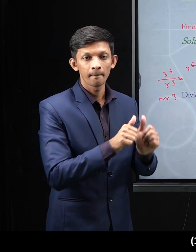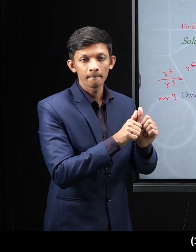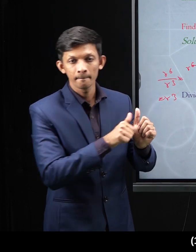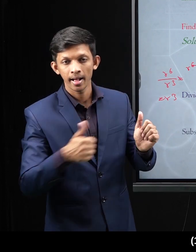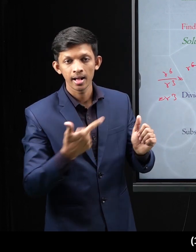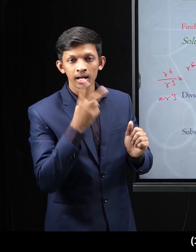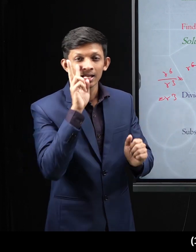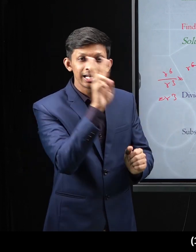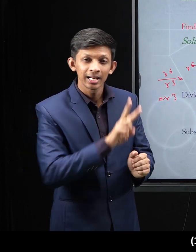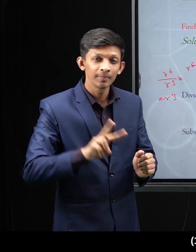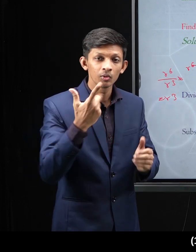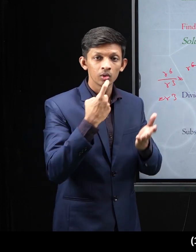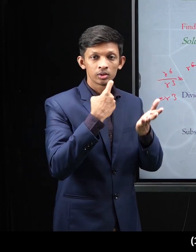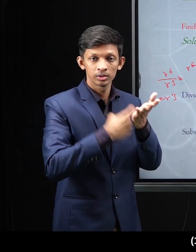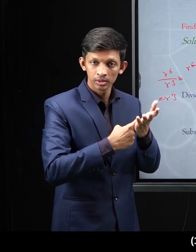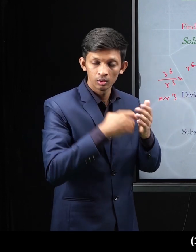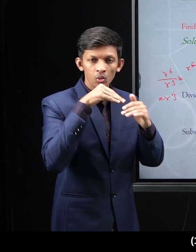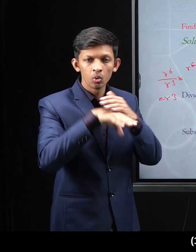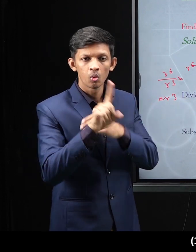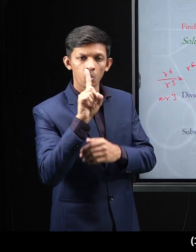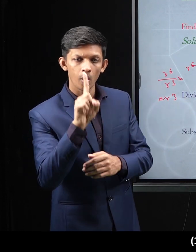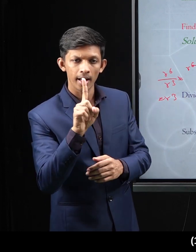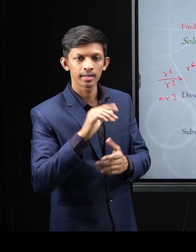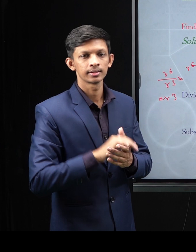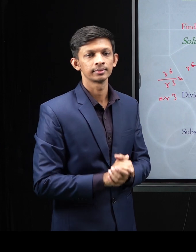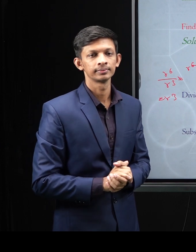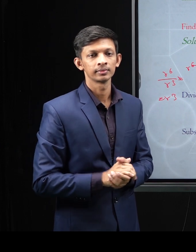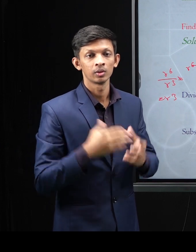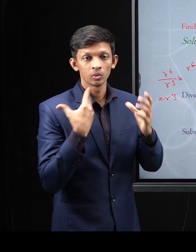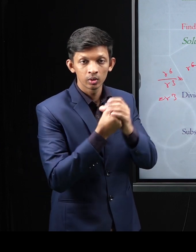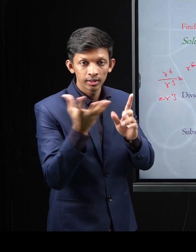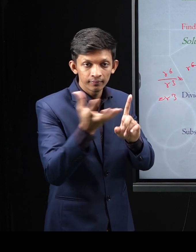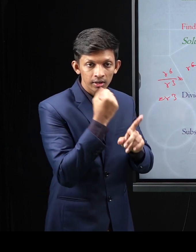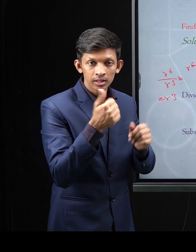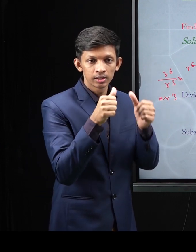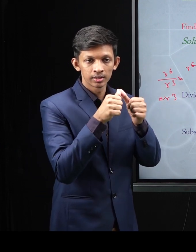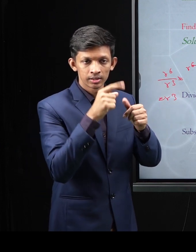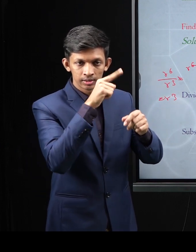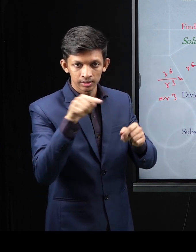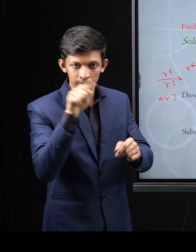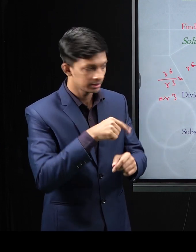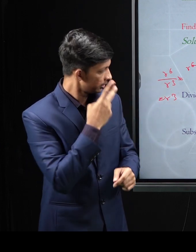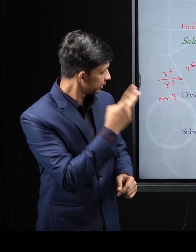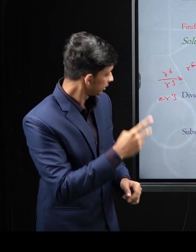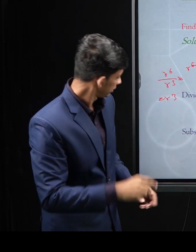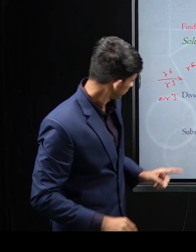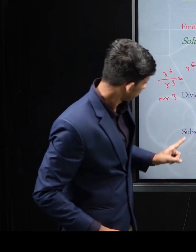1లో ఆర్ విలువను ప్రత్యామ్నాయం చేస్తే మనకు 2/3 ఇంటూ 3 ఈజ్ ఈక్వల్ టు 8/9.